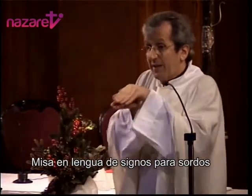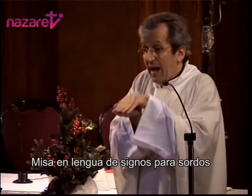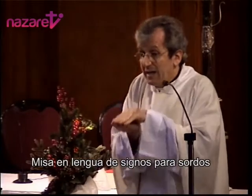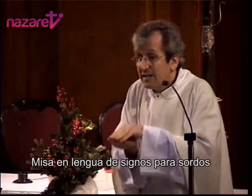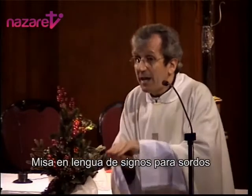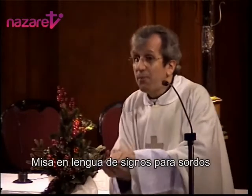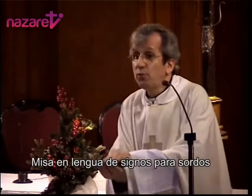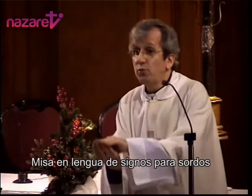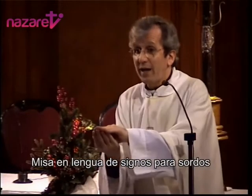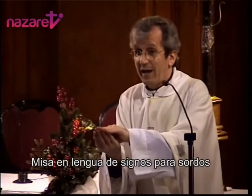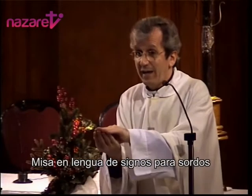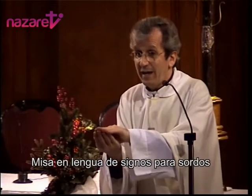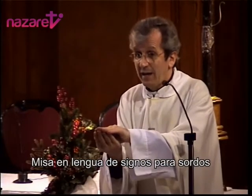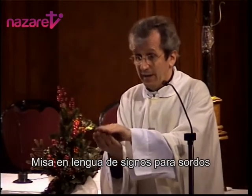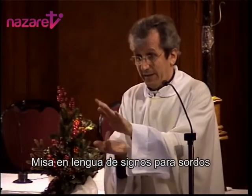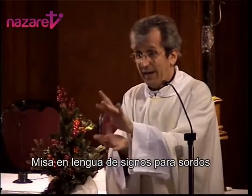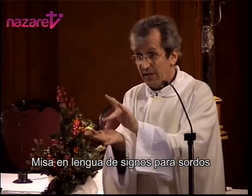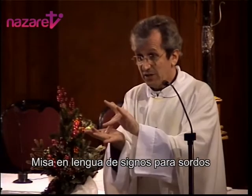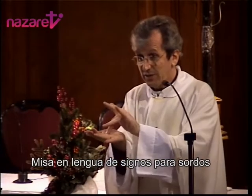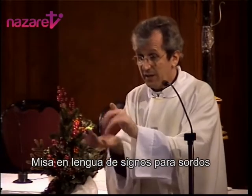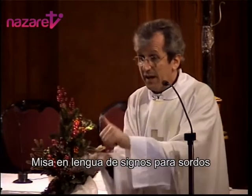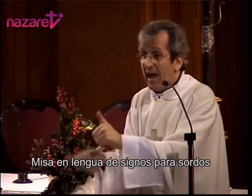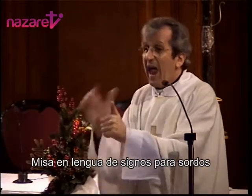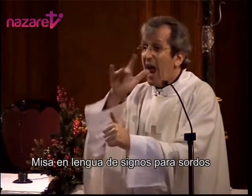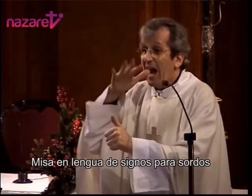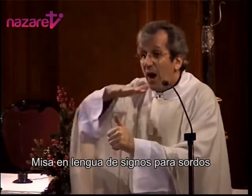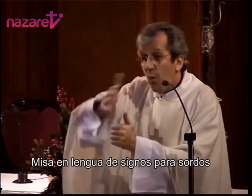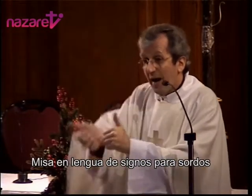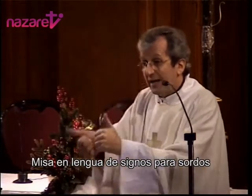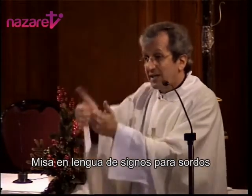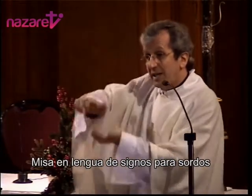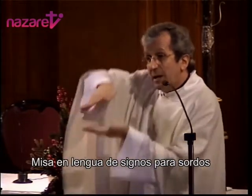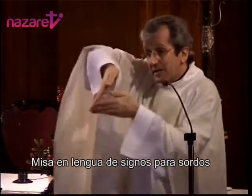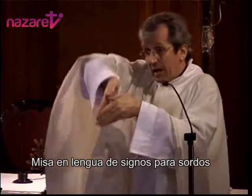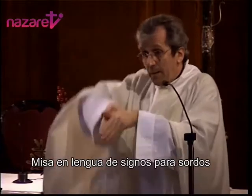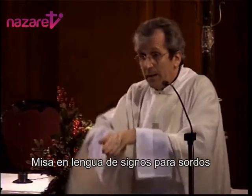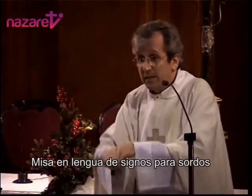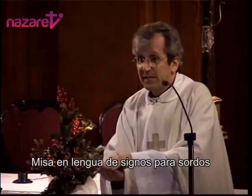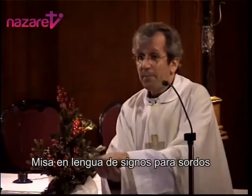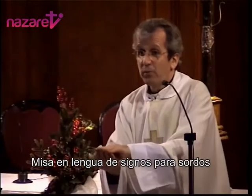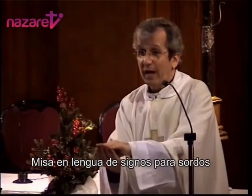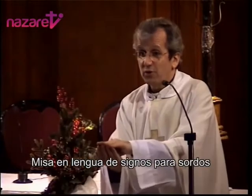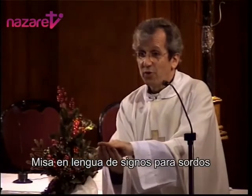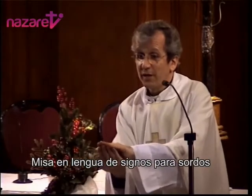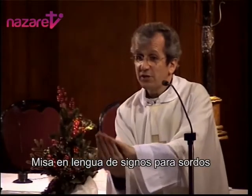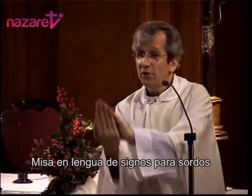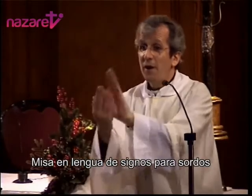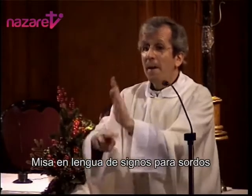la sepultura de Cristo, es decir, el agua es ser sepultados con Cristo